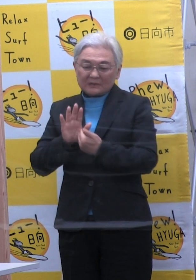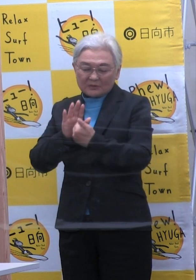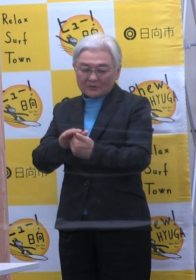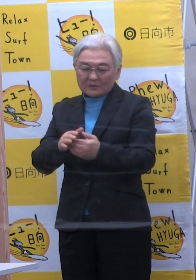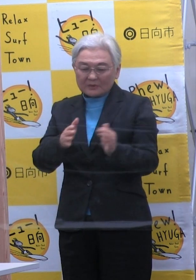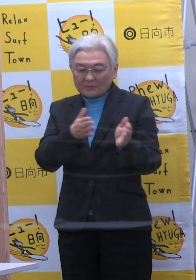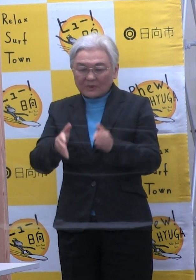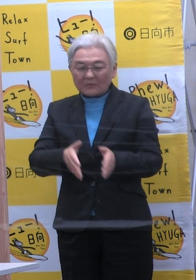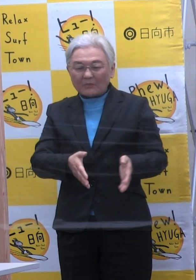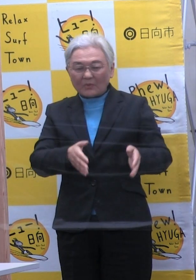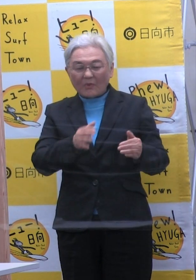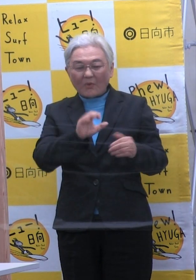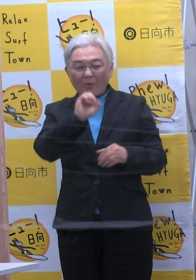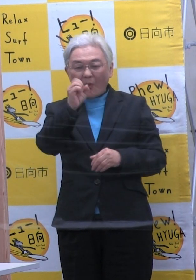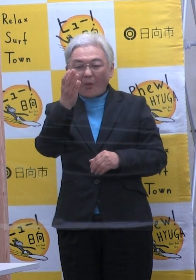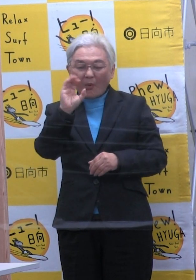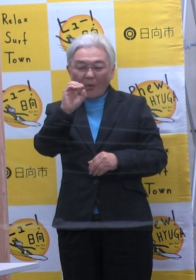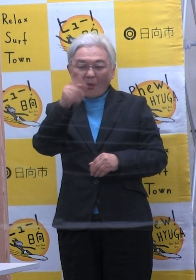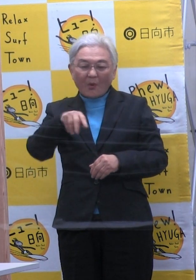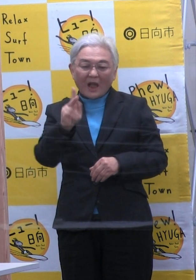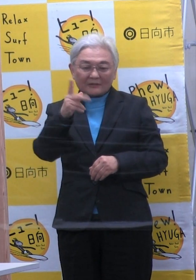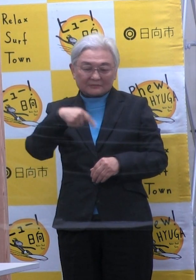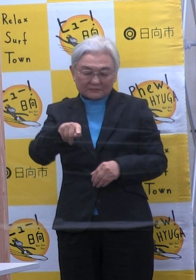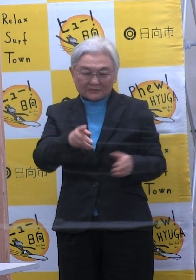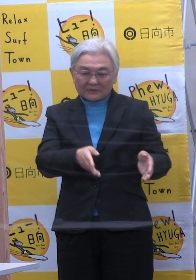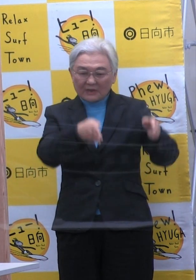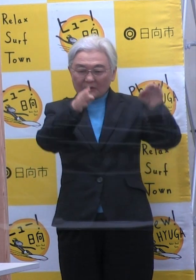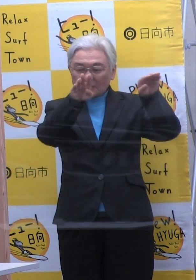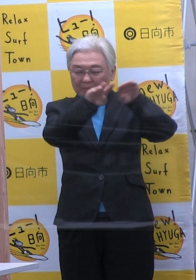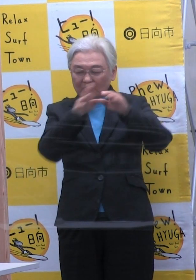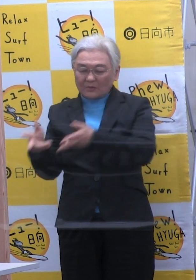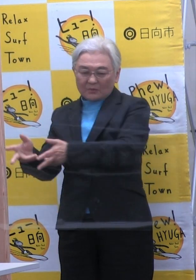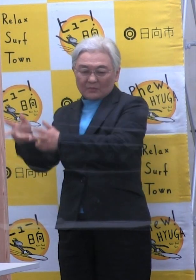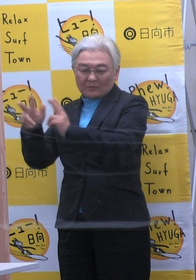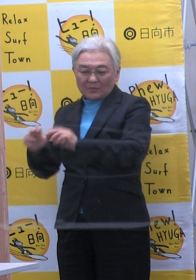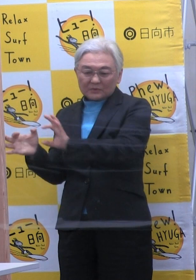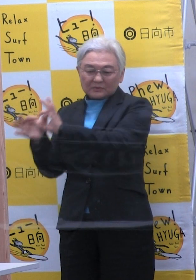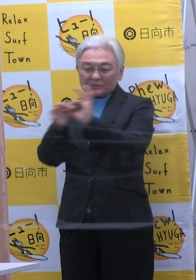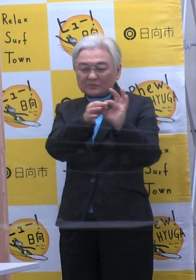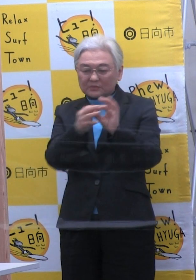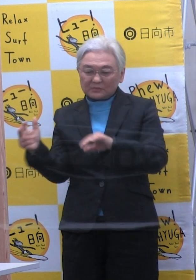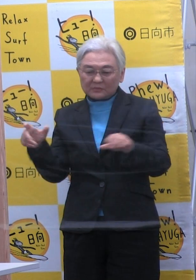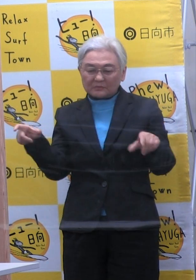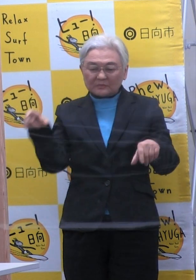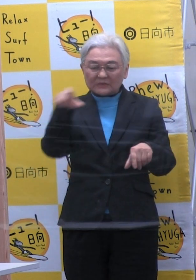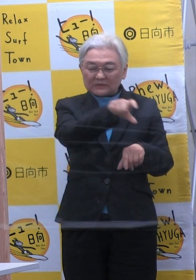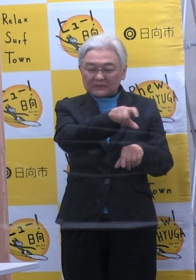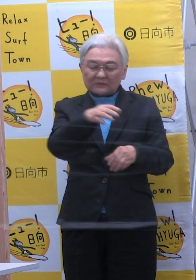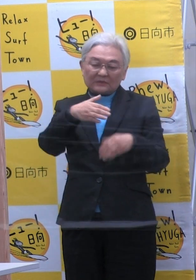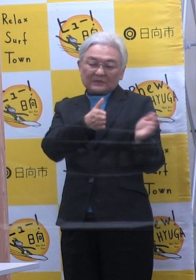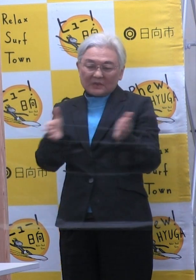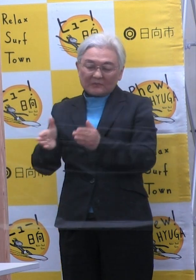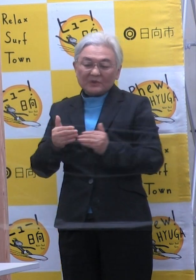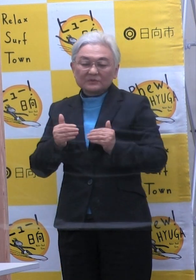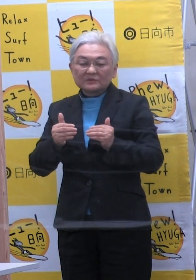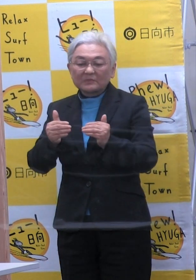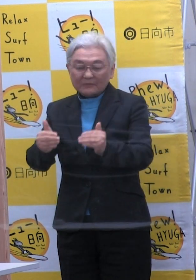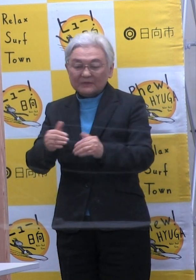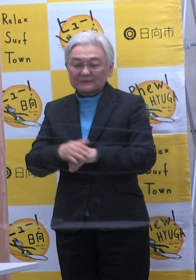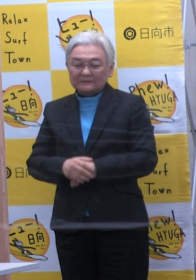避難タワーと歩道橋をつなぐ避難路の整備を進めます。次に14ページです。